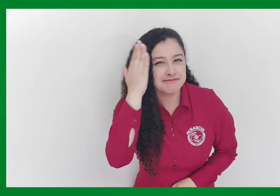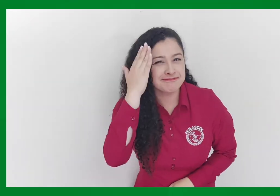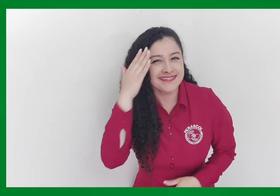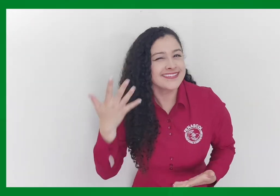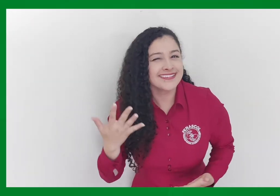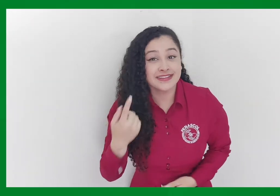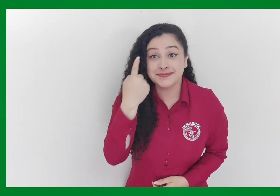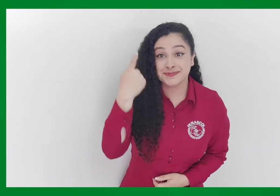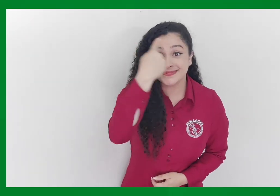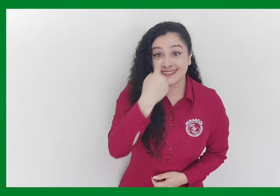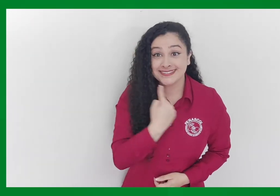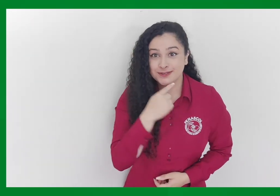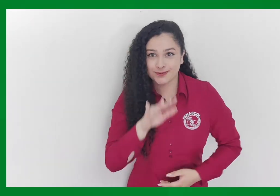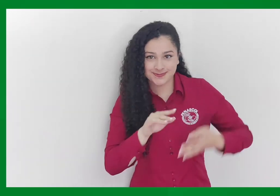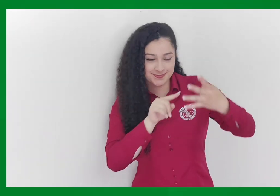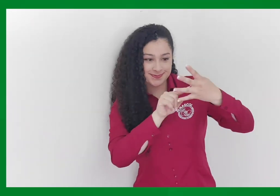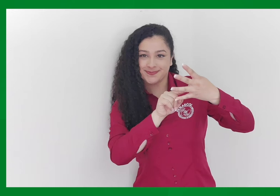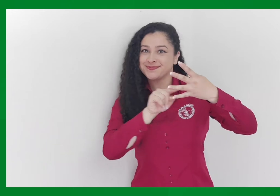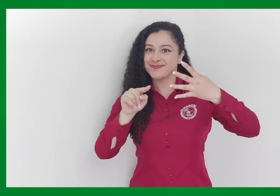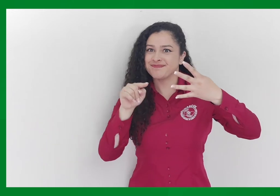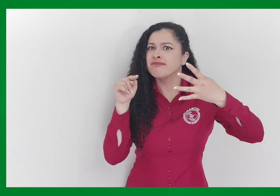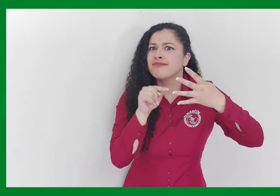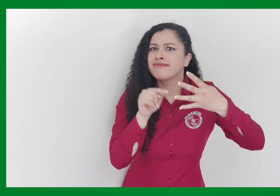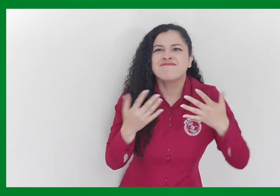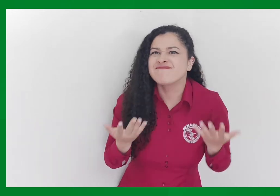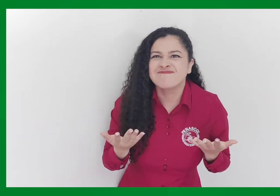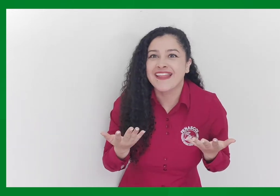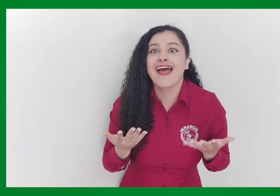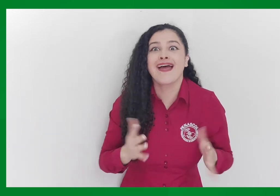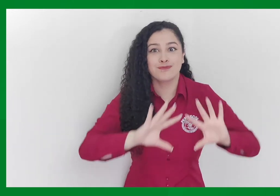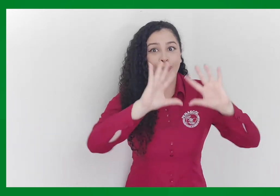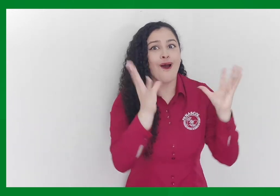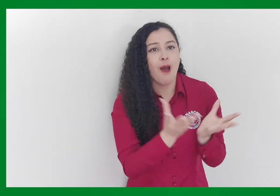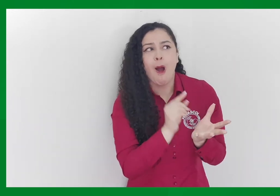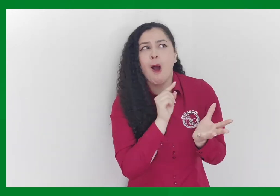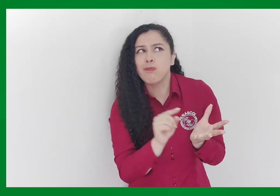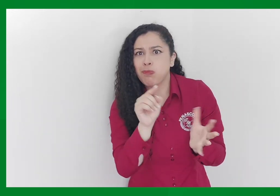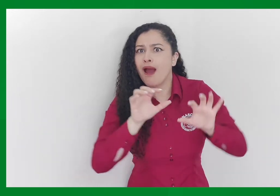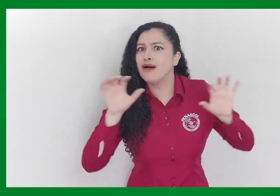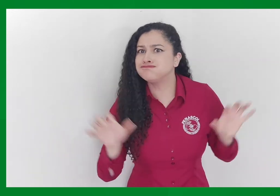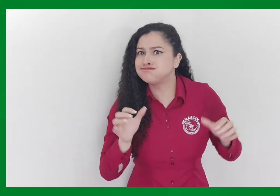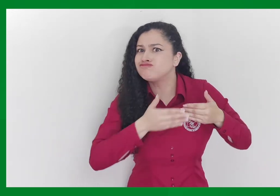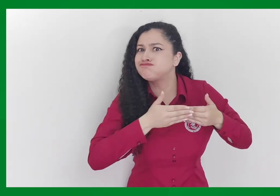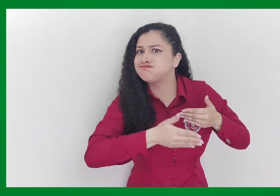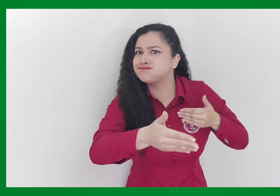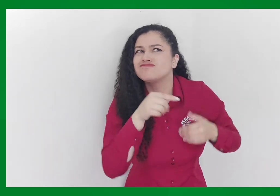y estaremos hablando sobre la semana internacional de las personas sordas que se celebra en el mes de